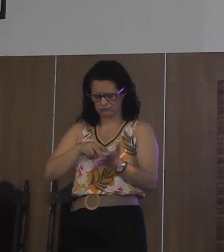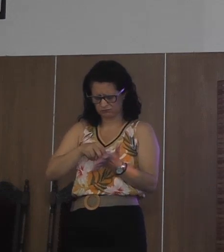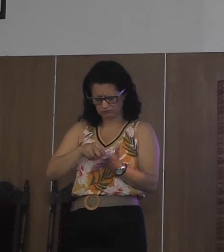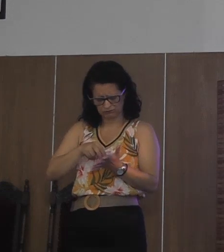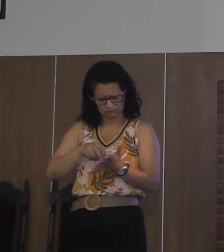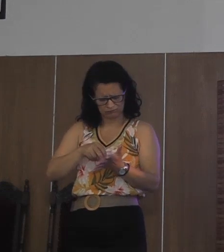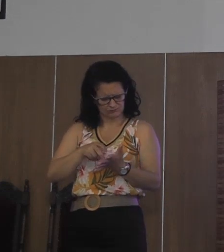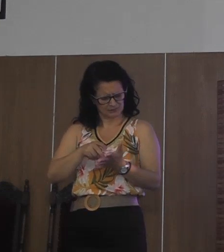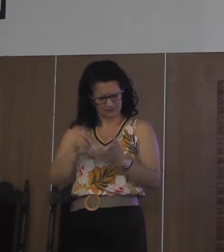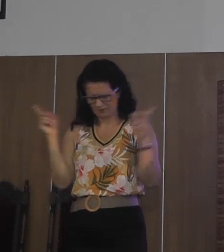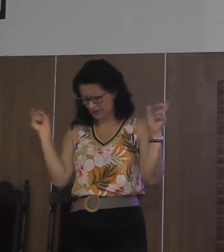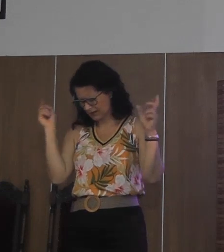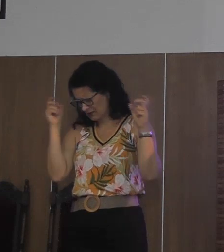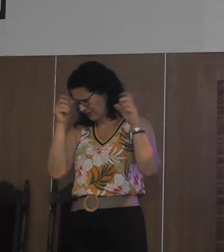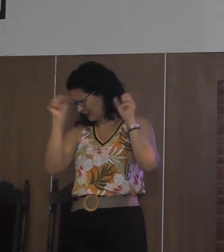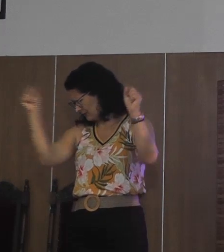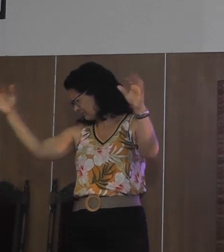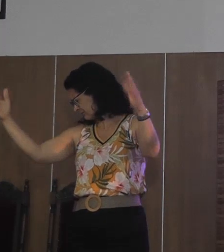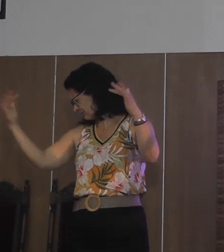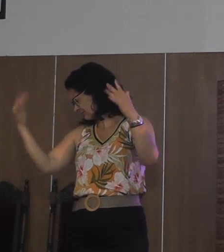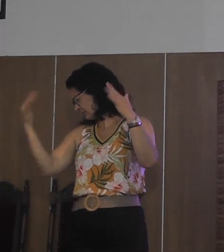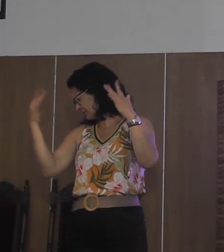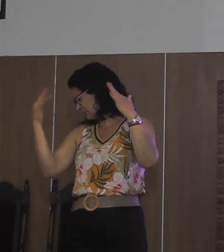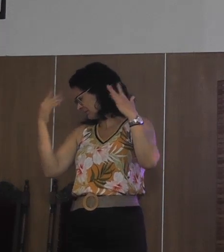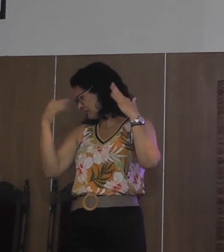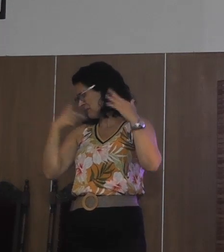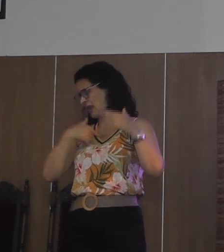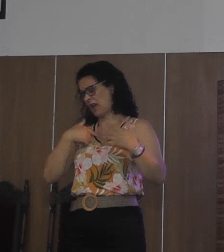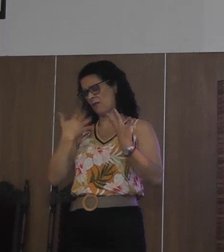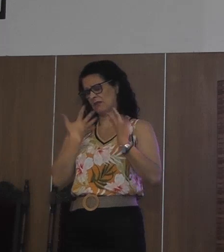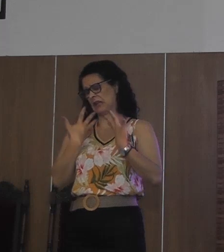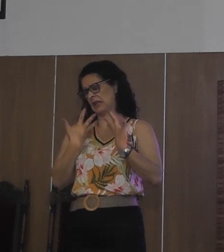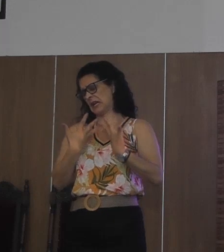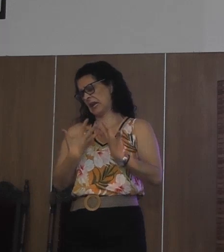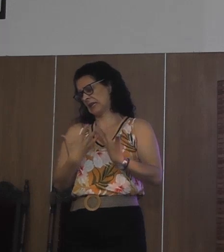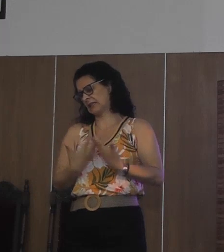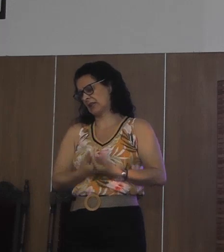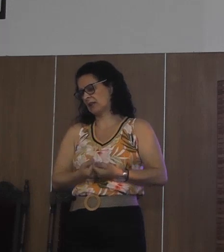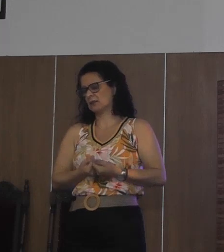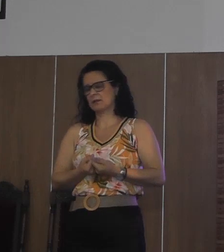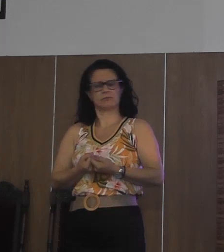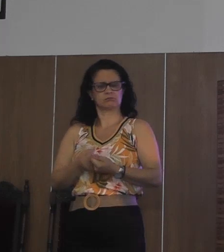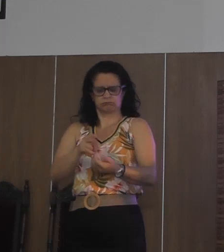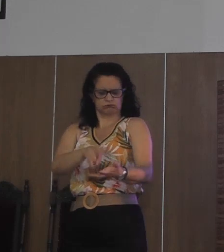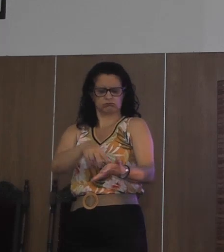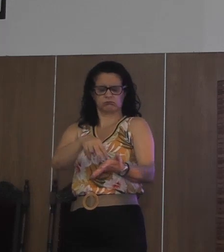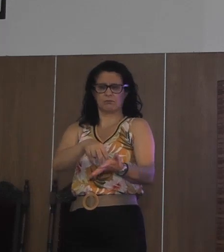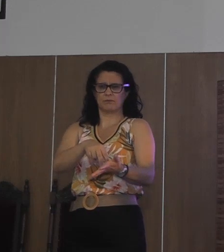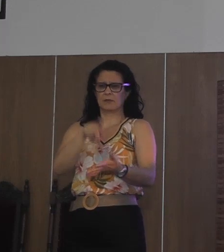estão complicados. Está complicado, está difícil. Mas eu tenho um Deus todo-poderoso dentro de mim.